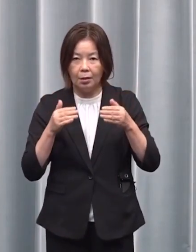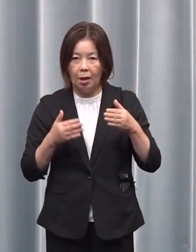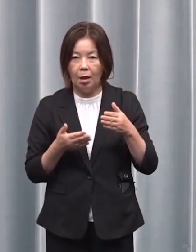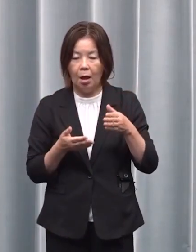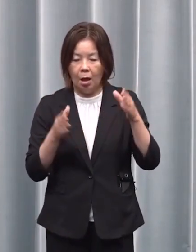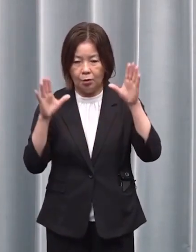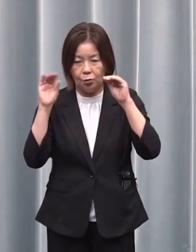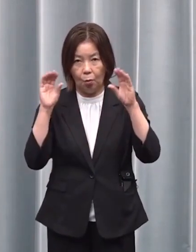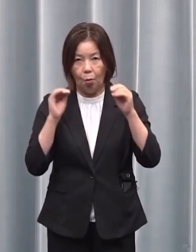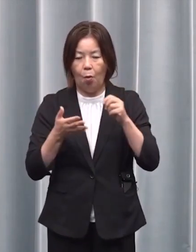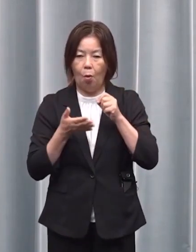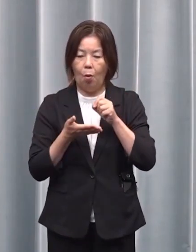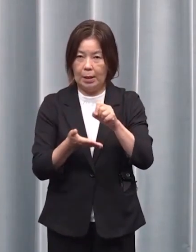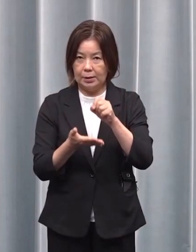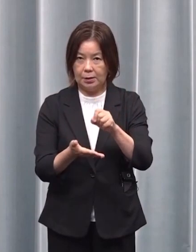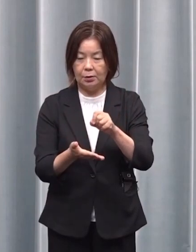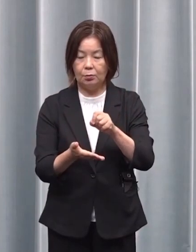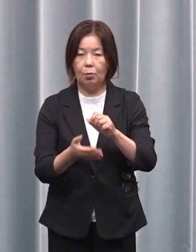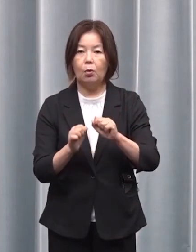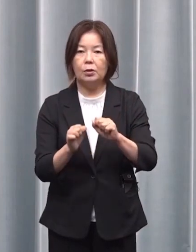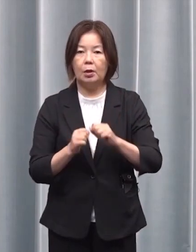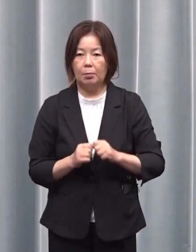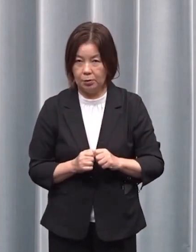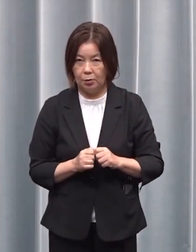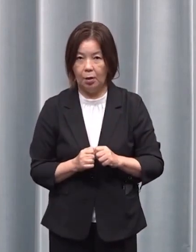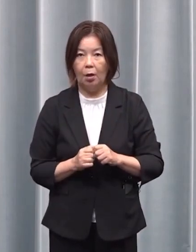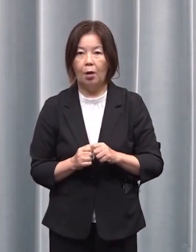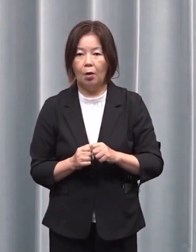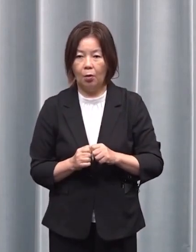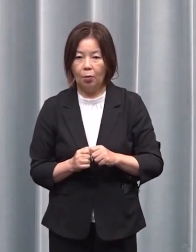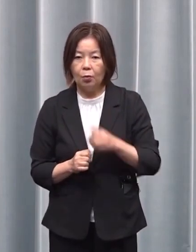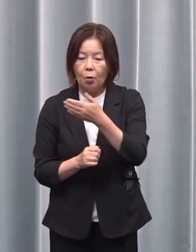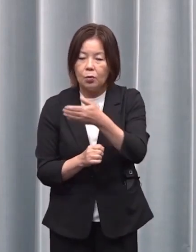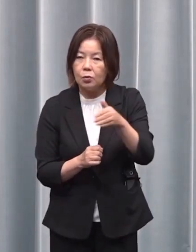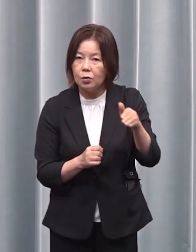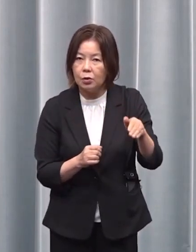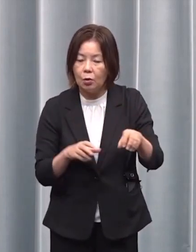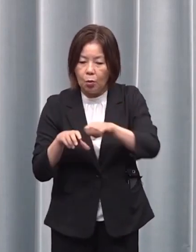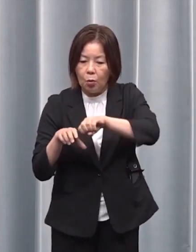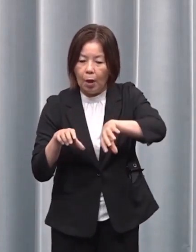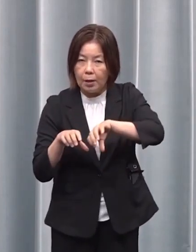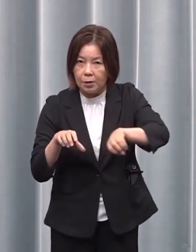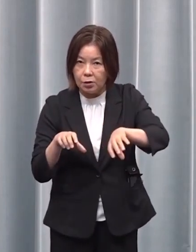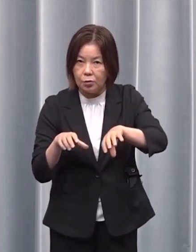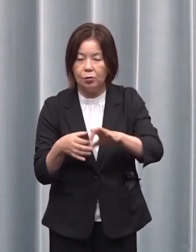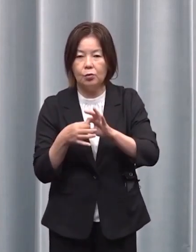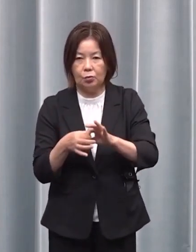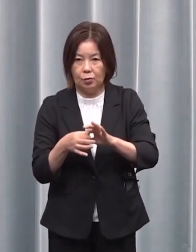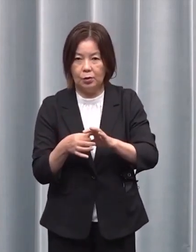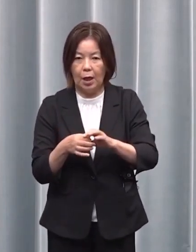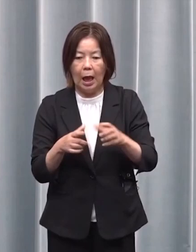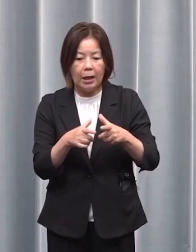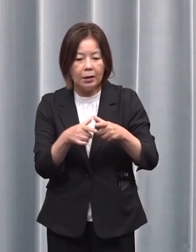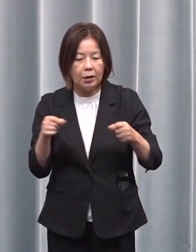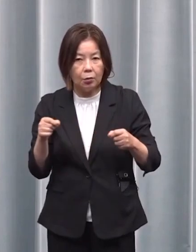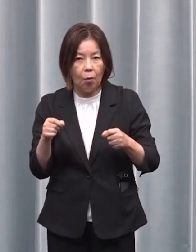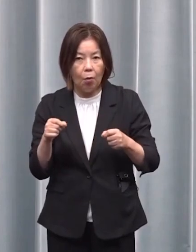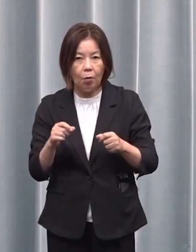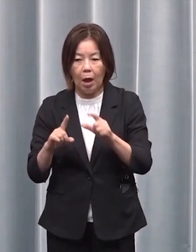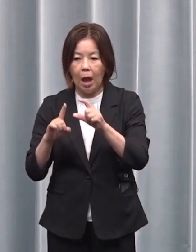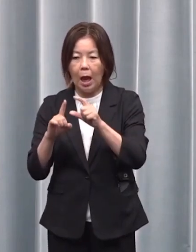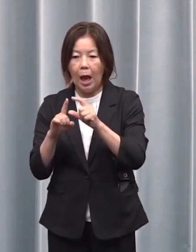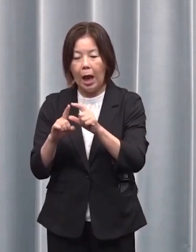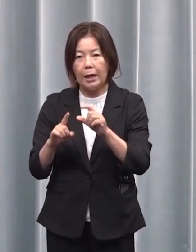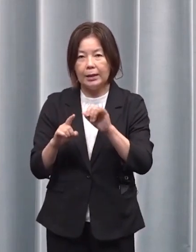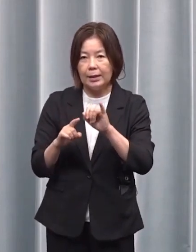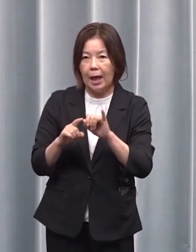できています。アルプス処理水の海洋放出にかかる日本や IAEA の科学的根拠に基づいた取